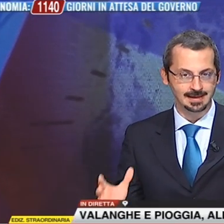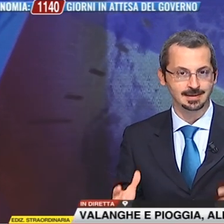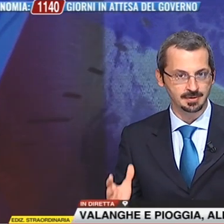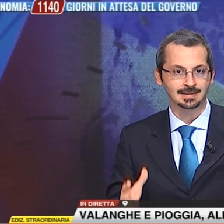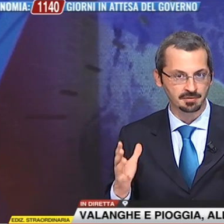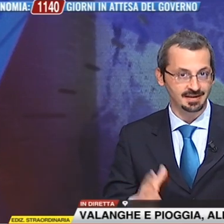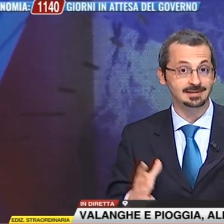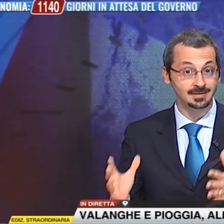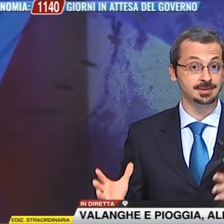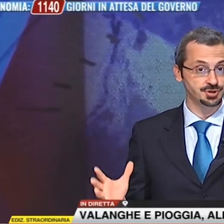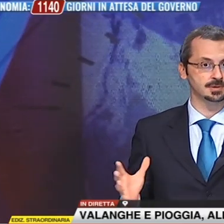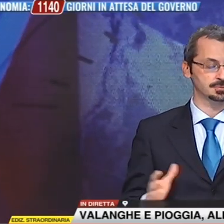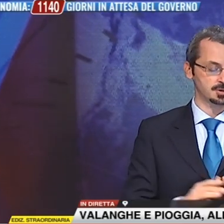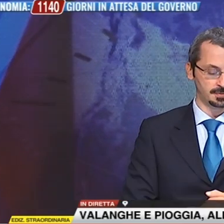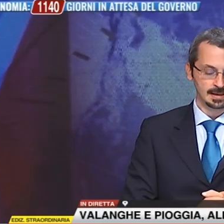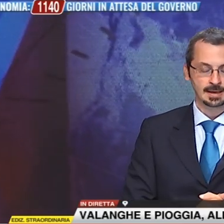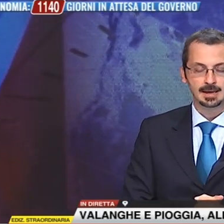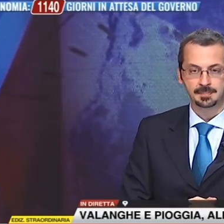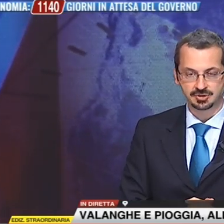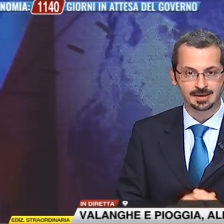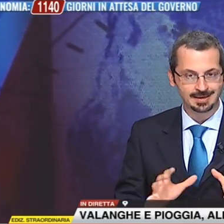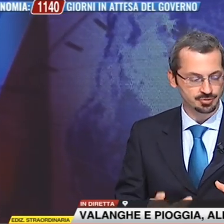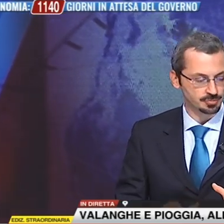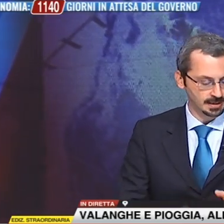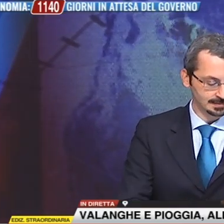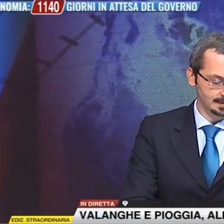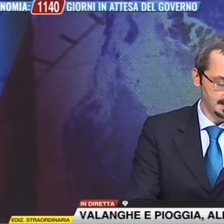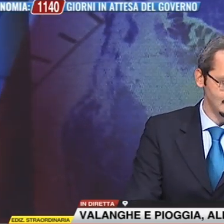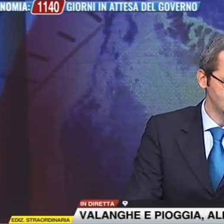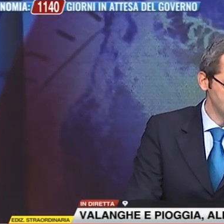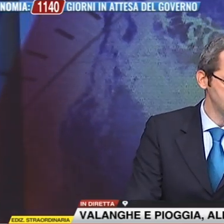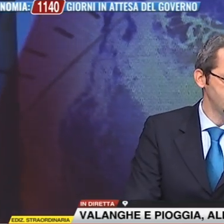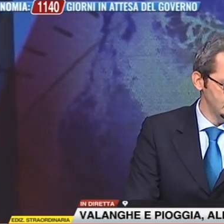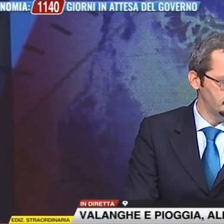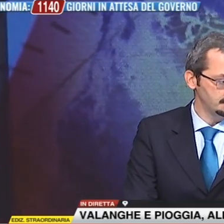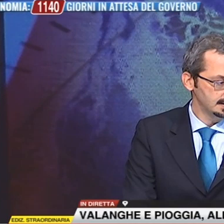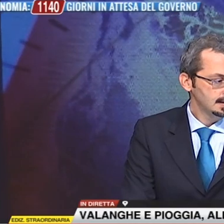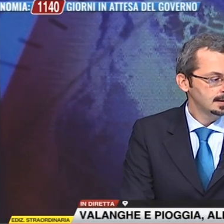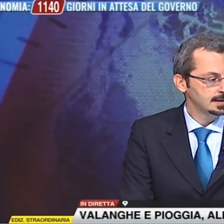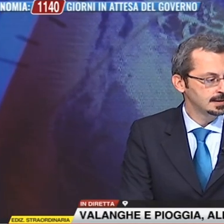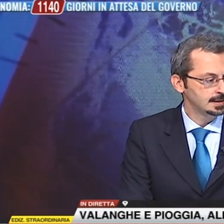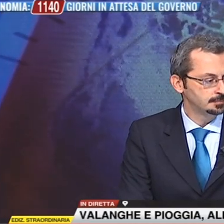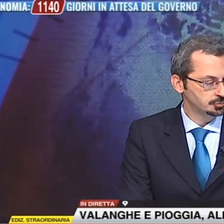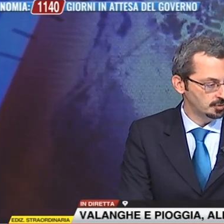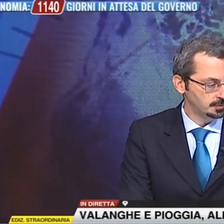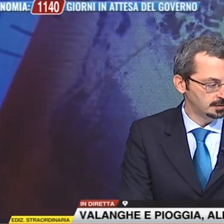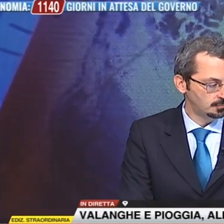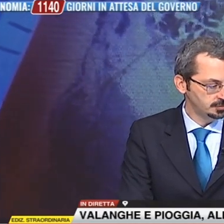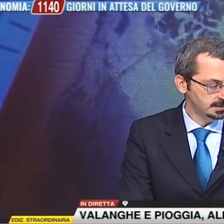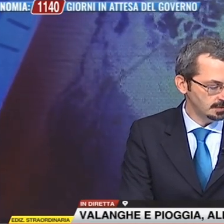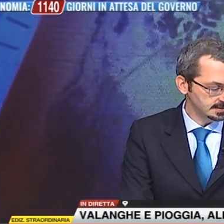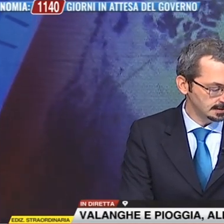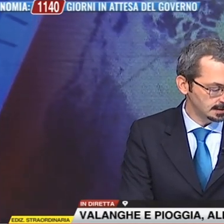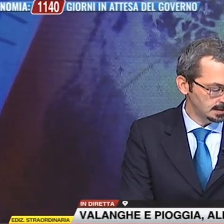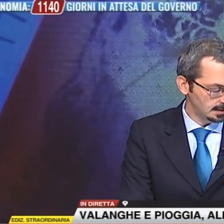non entrano, ne entrano 20-25 purtroppo persone al giorno nelle terapie intensive e poi purtroppo